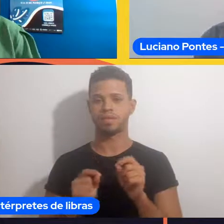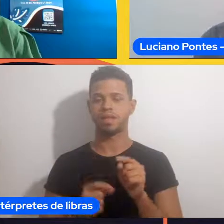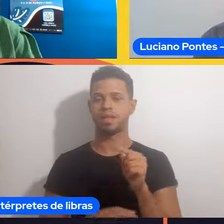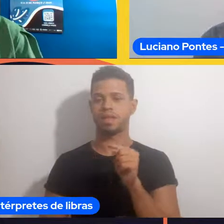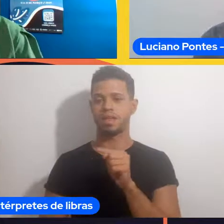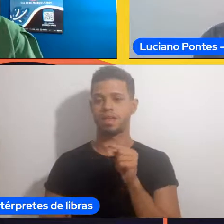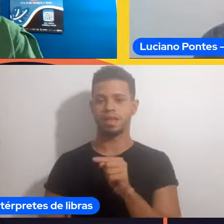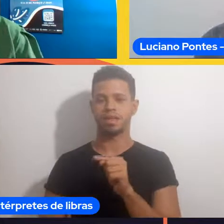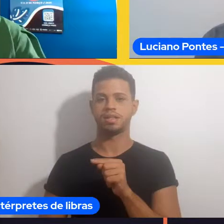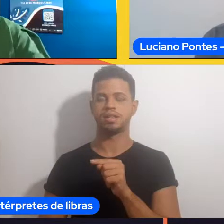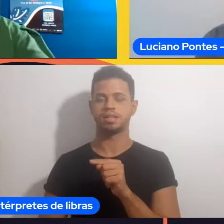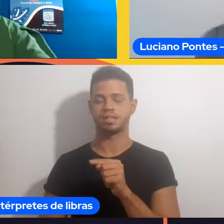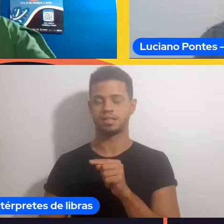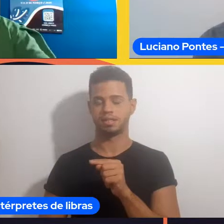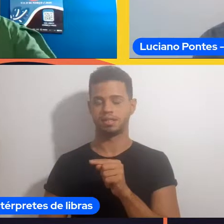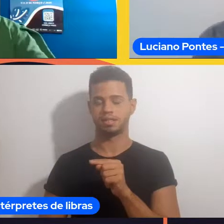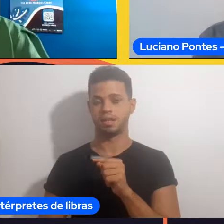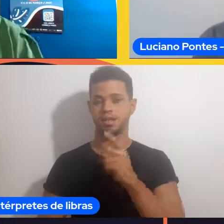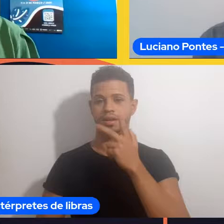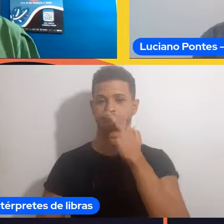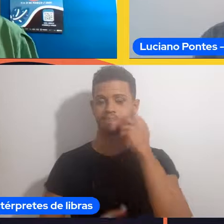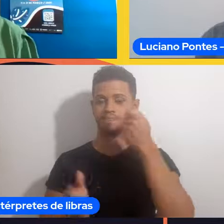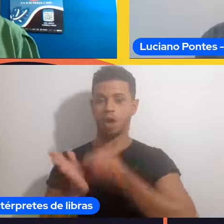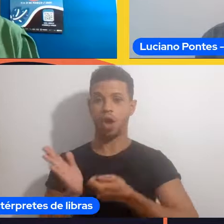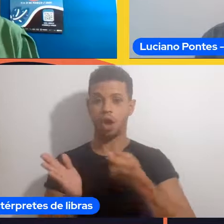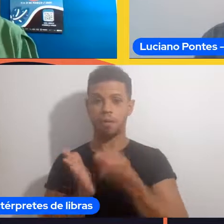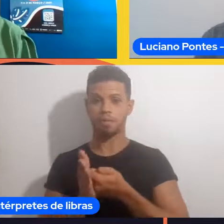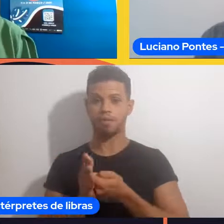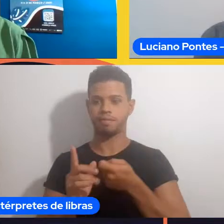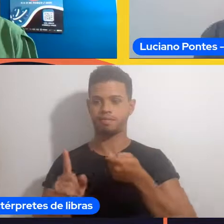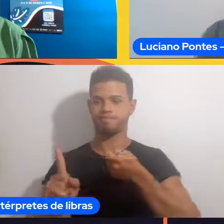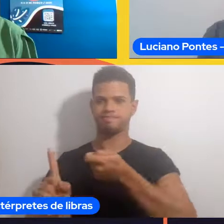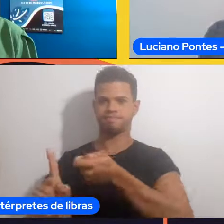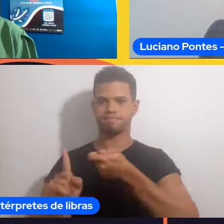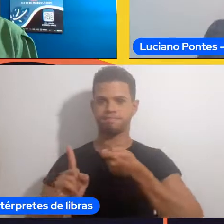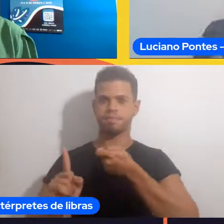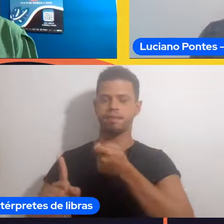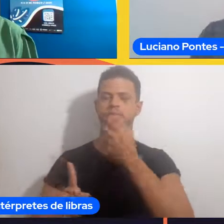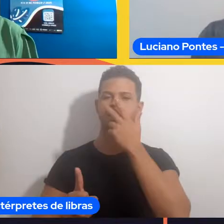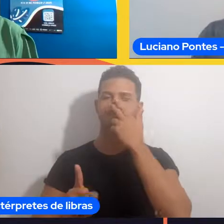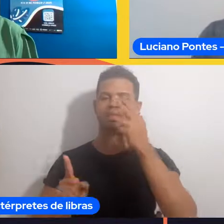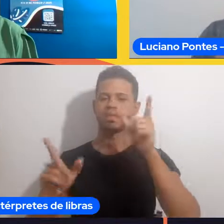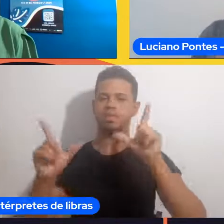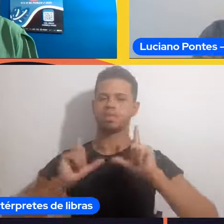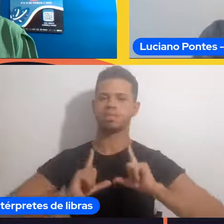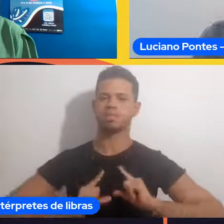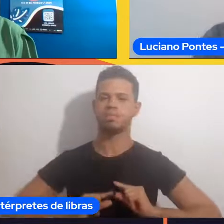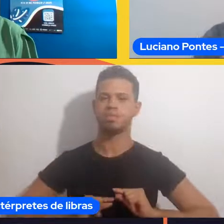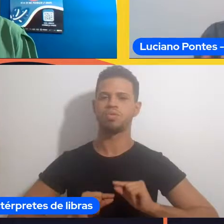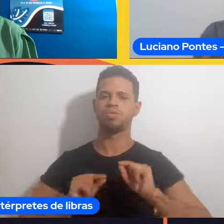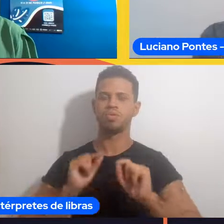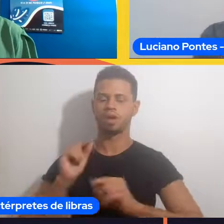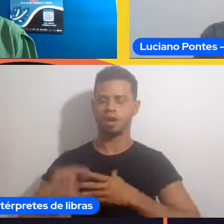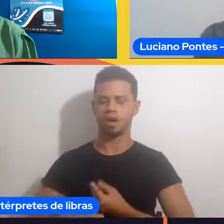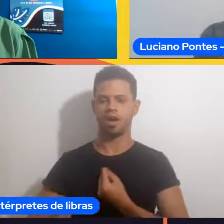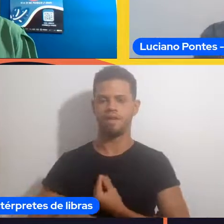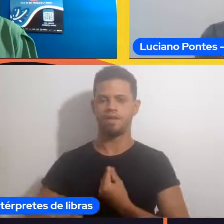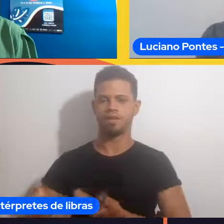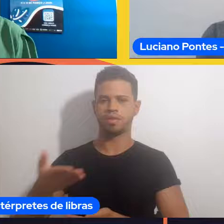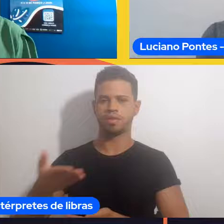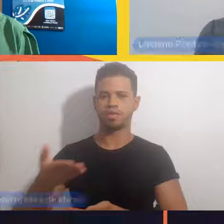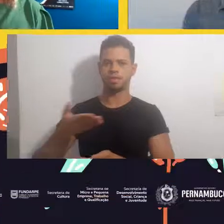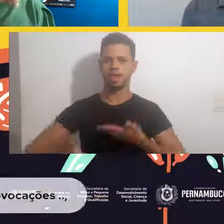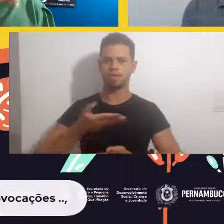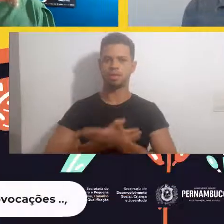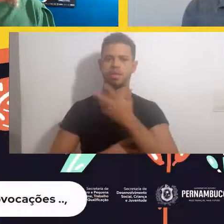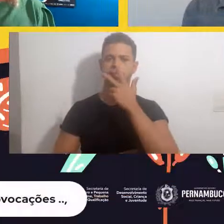esse mundo, as cobranças do mundo, que controla o tempo e diminui o convívio das relações, né? Isso acaba estreitando